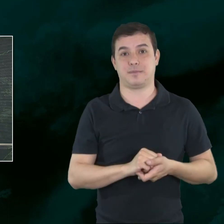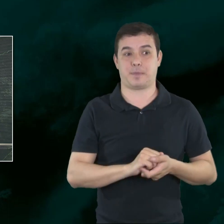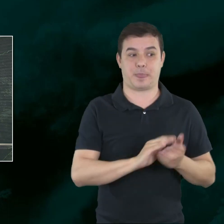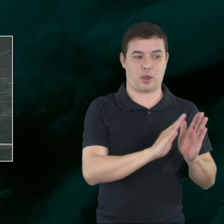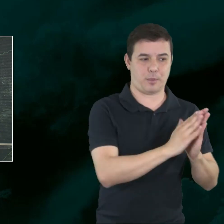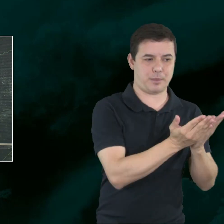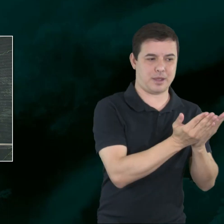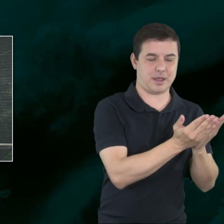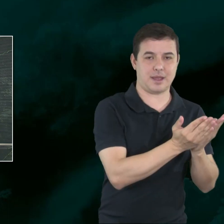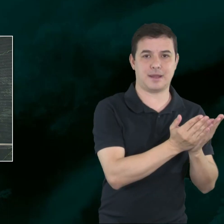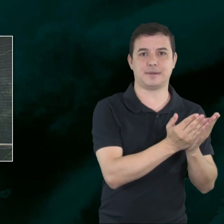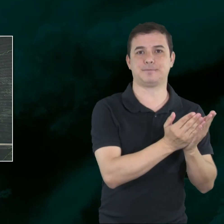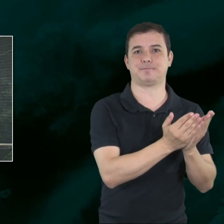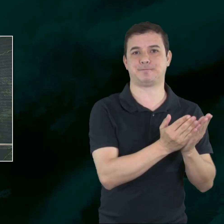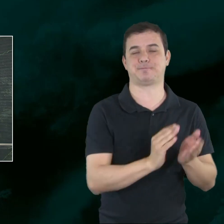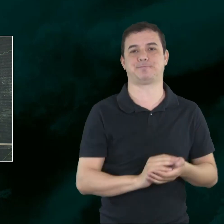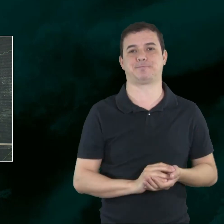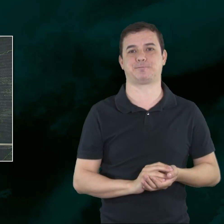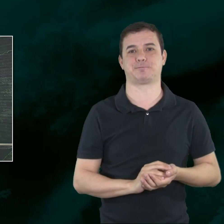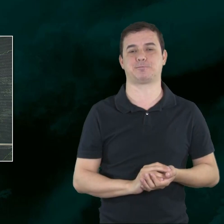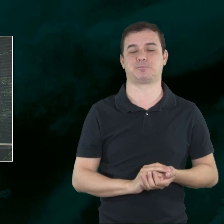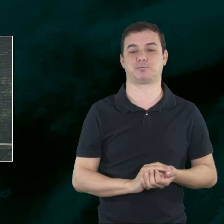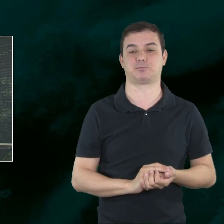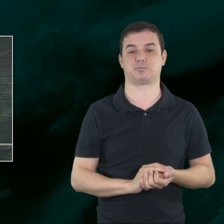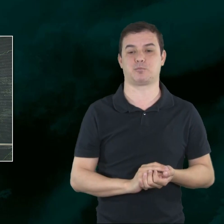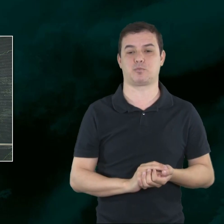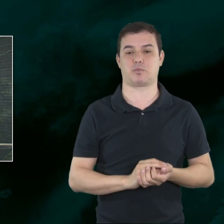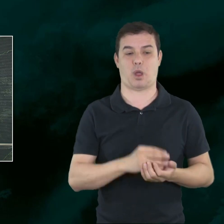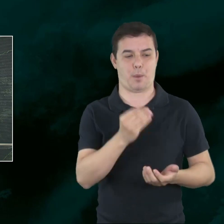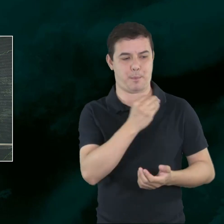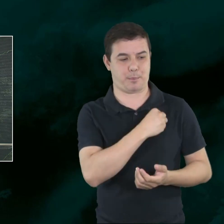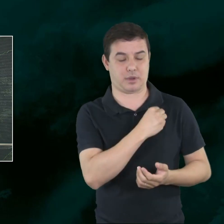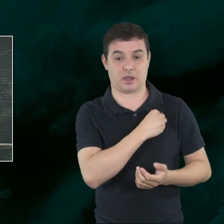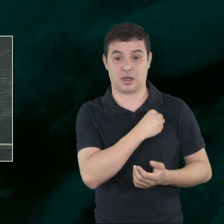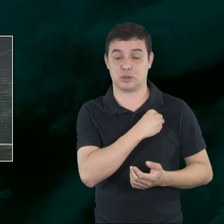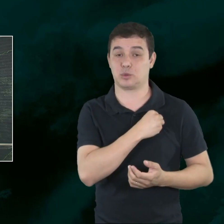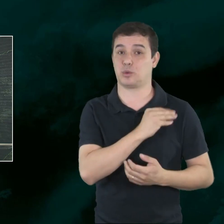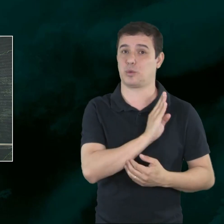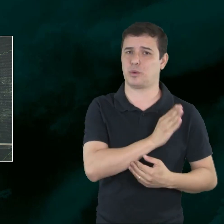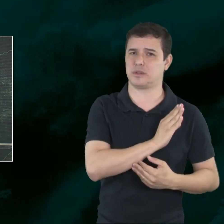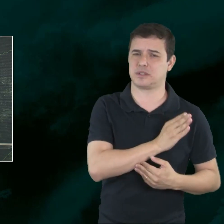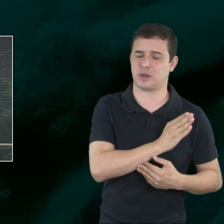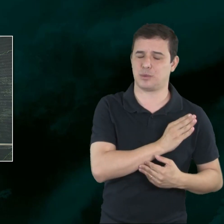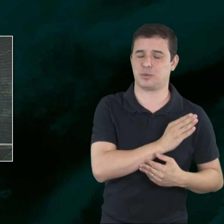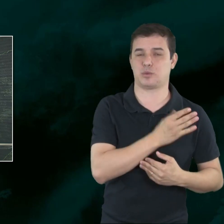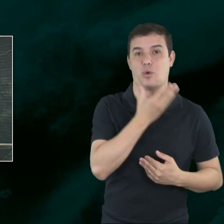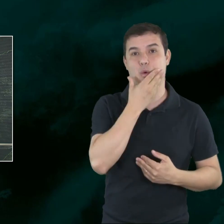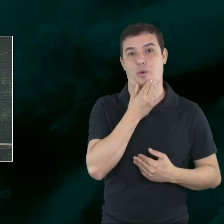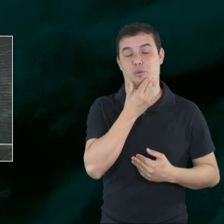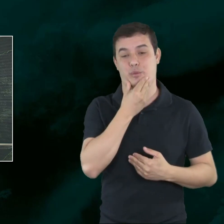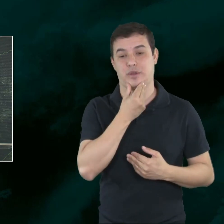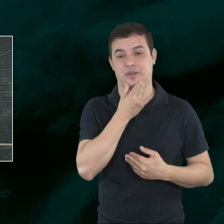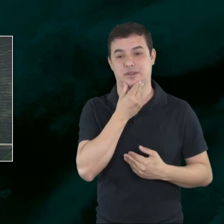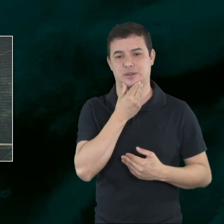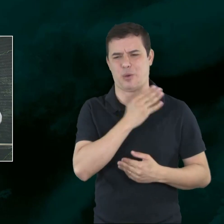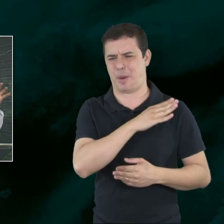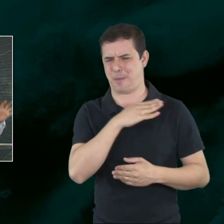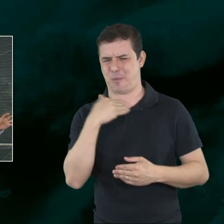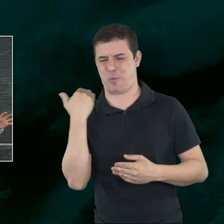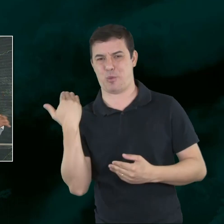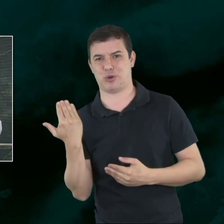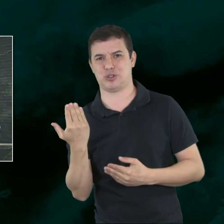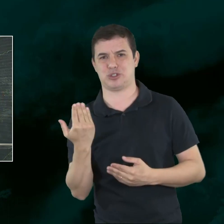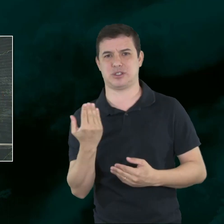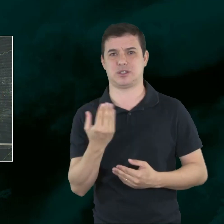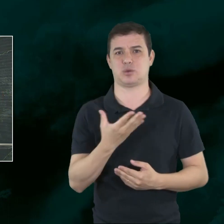Deus, e com isso, né, o pecado entrou no mundo, e pelo pecado a morte passou para todos